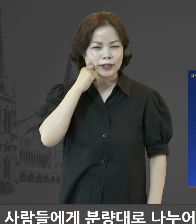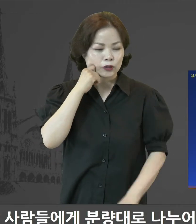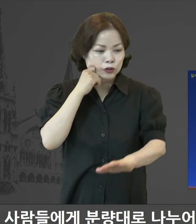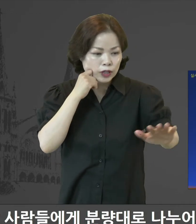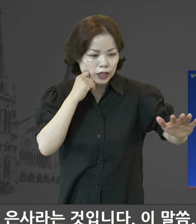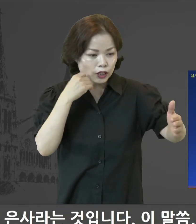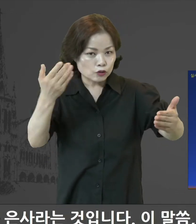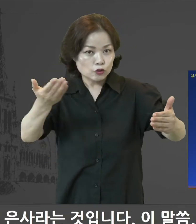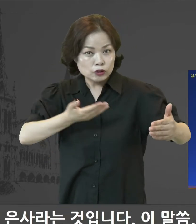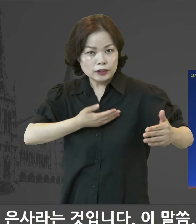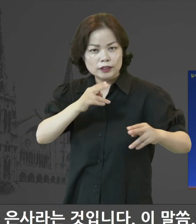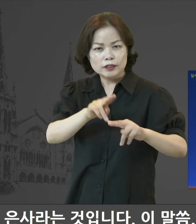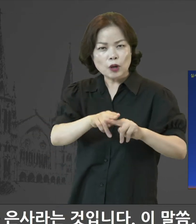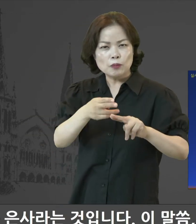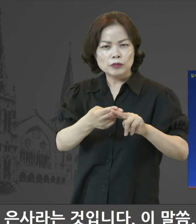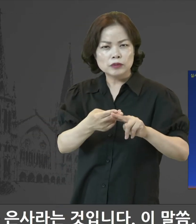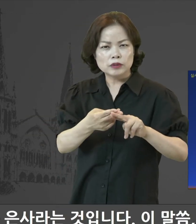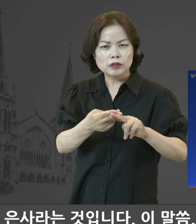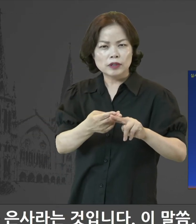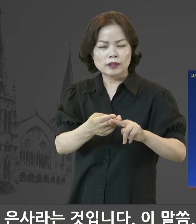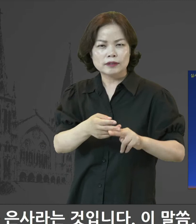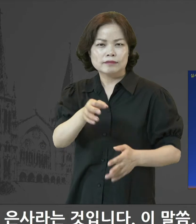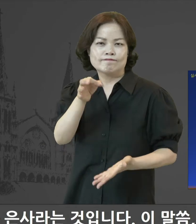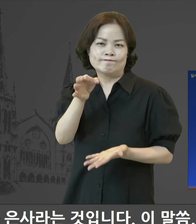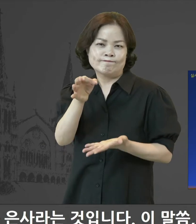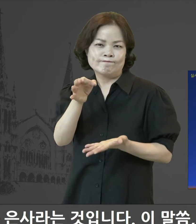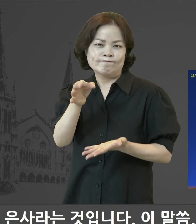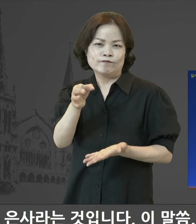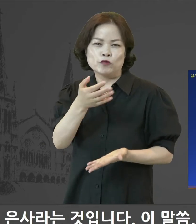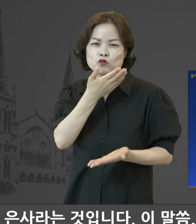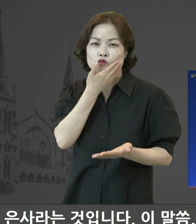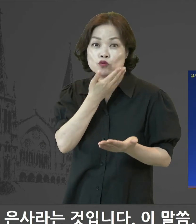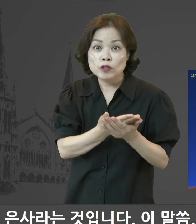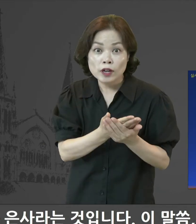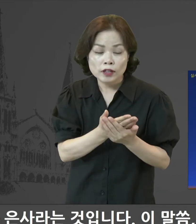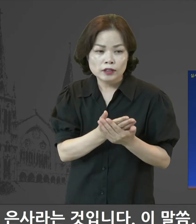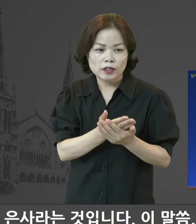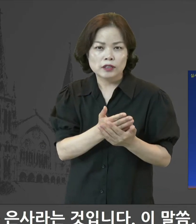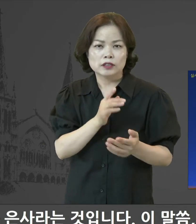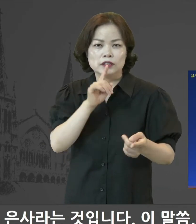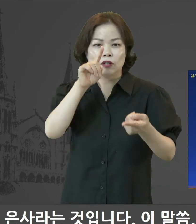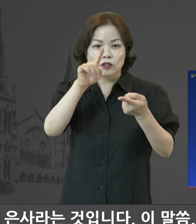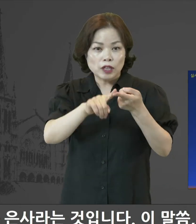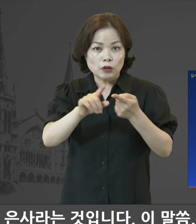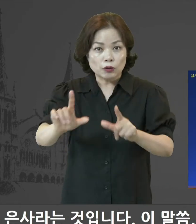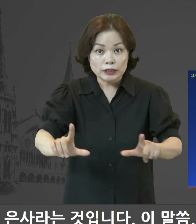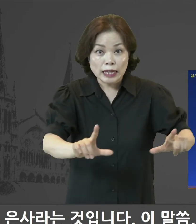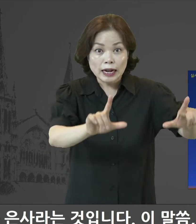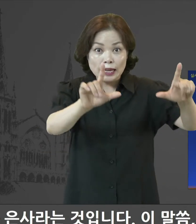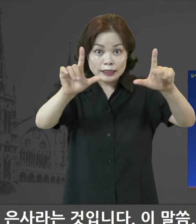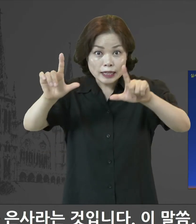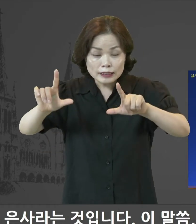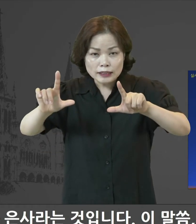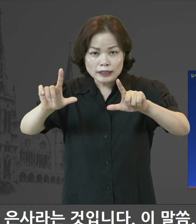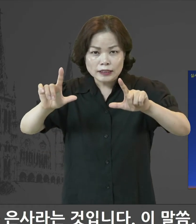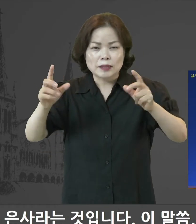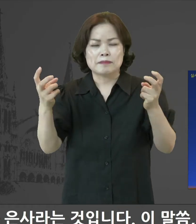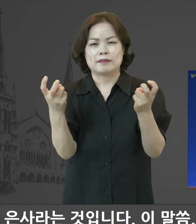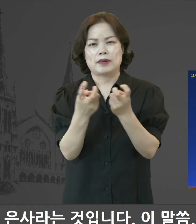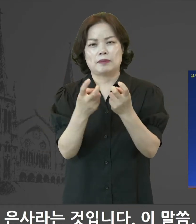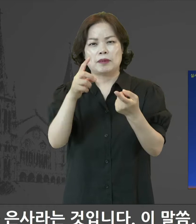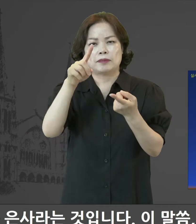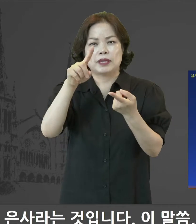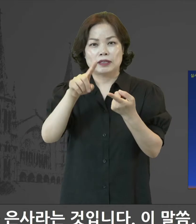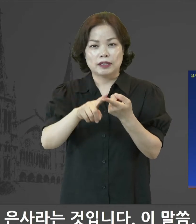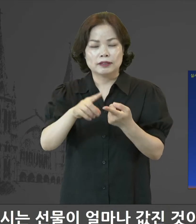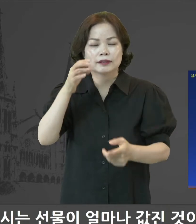우리에게 주신 선물이 얼마나 값진 것이며 우리가 이것을 따라서 살아야 되는 이 방편인지를